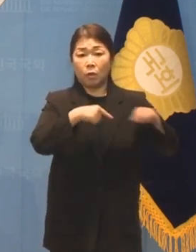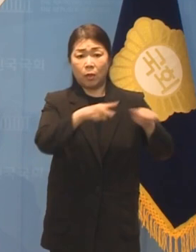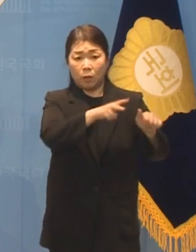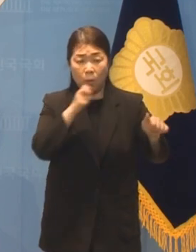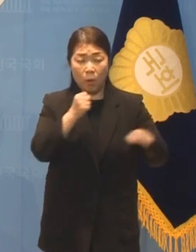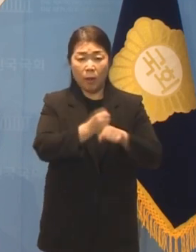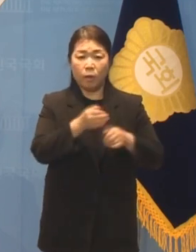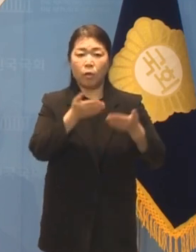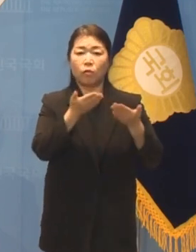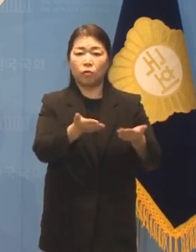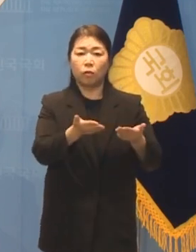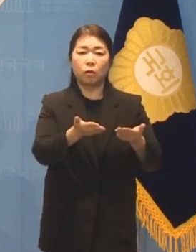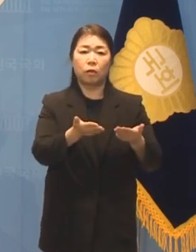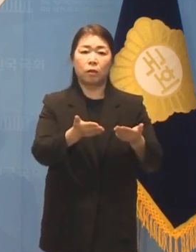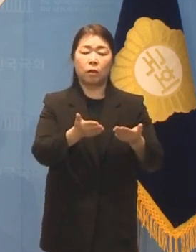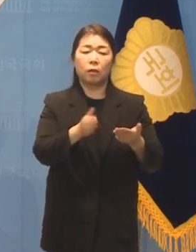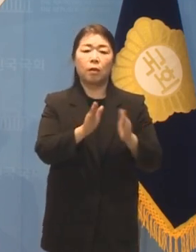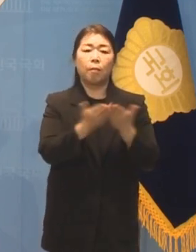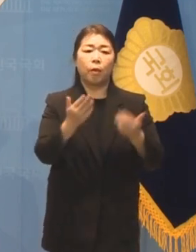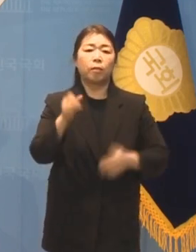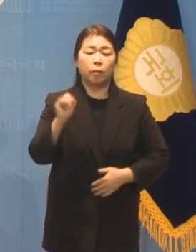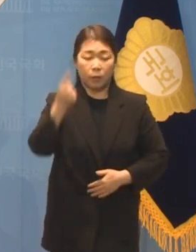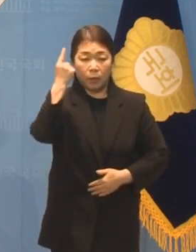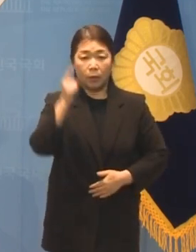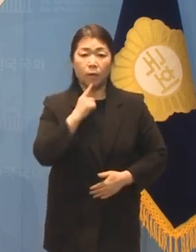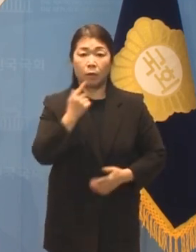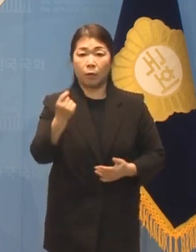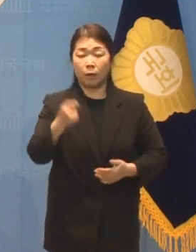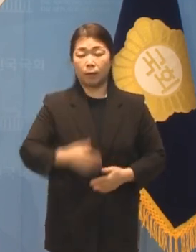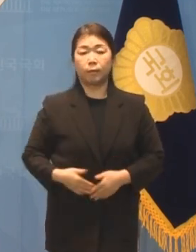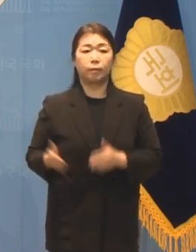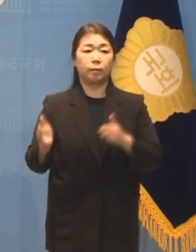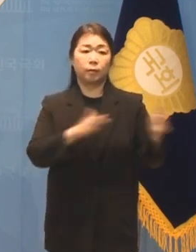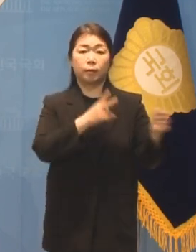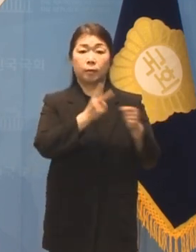본진임을 자백하는 것입니다. 두 번째입니다.